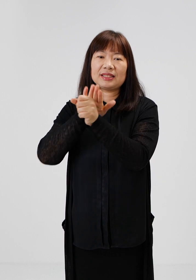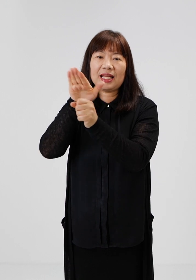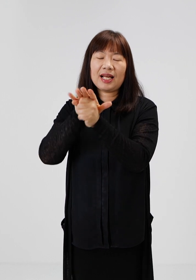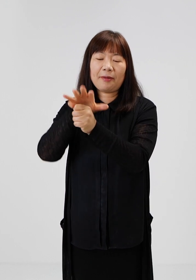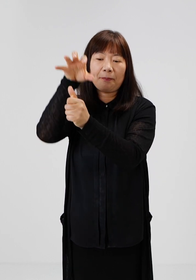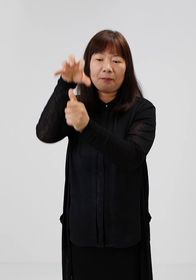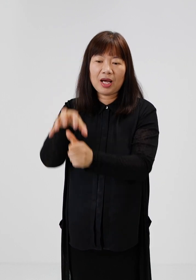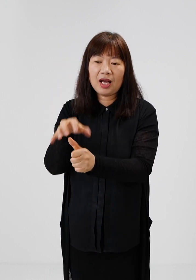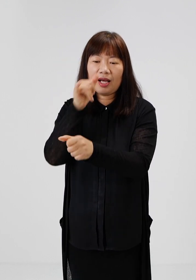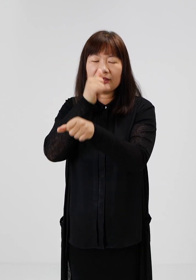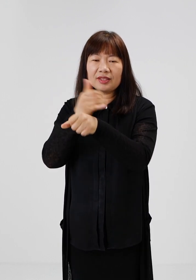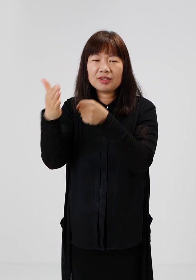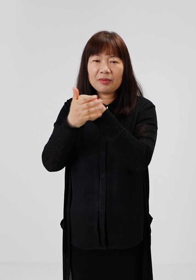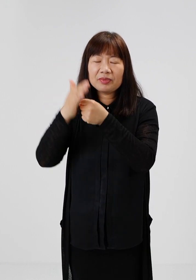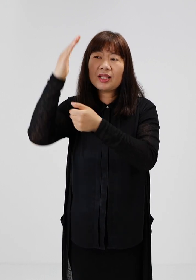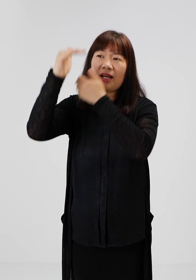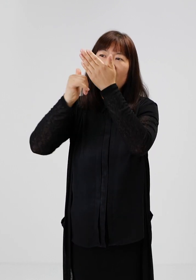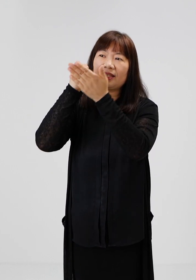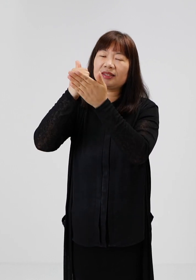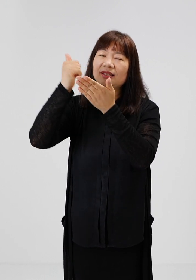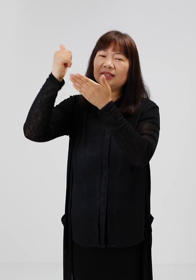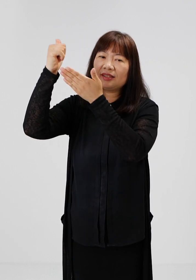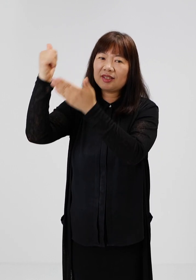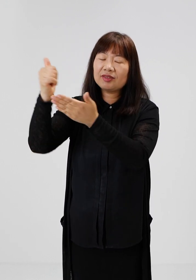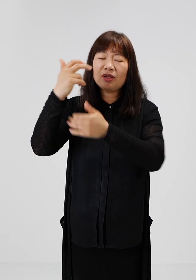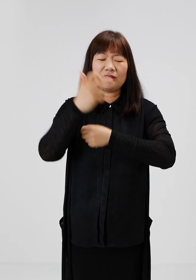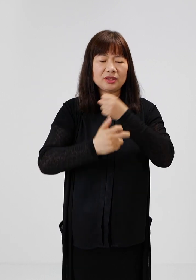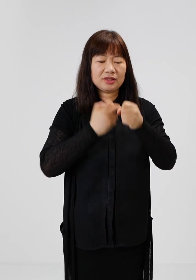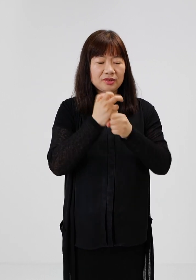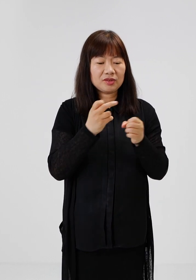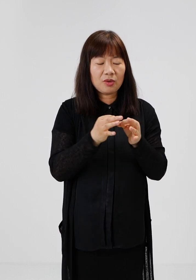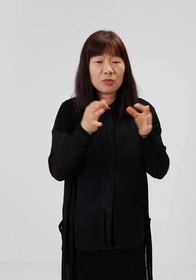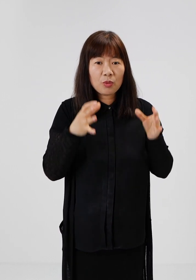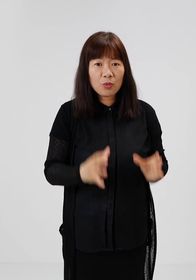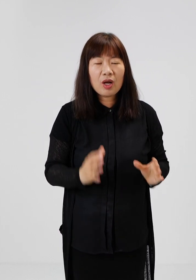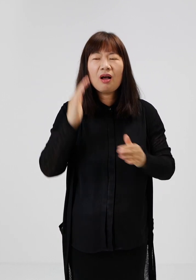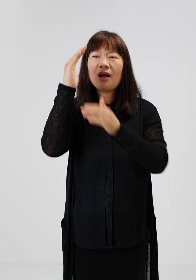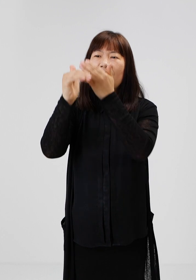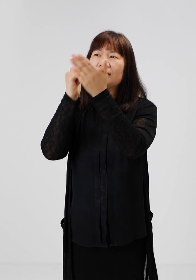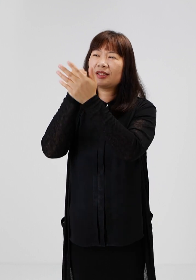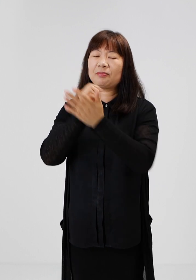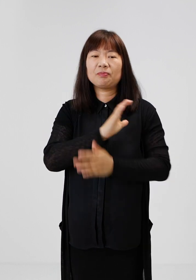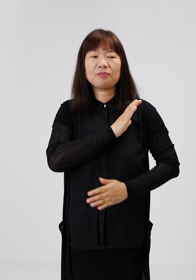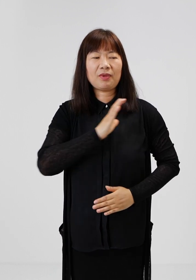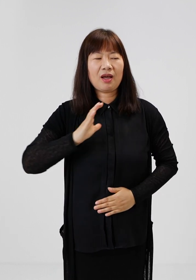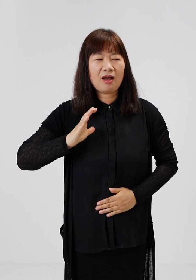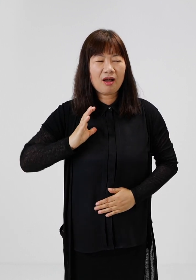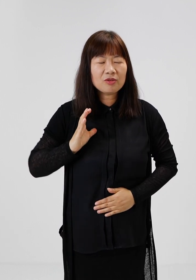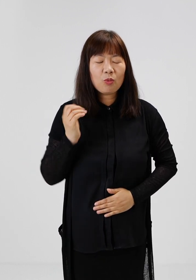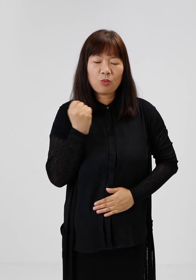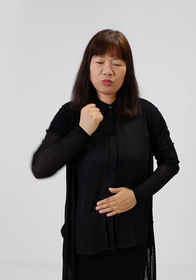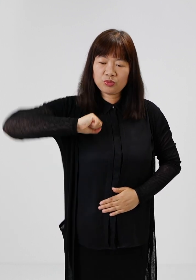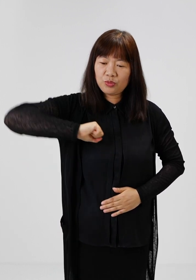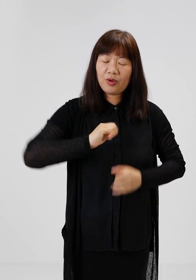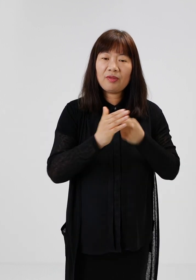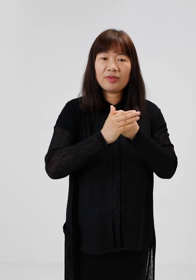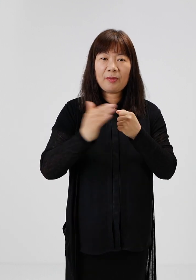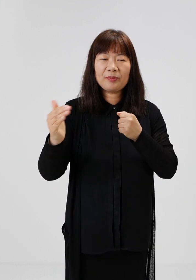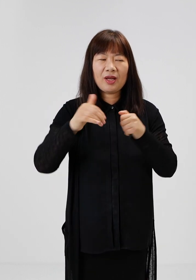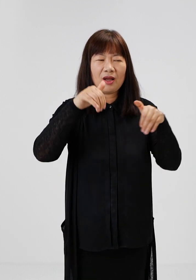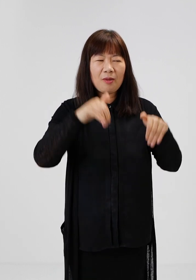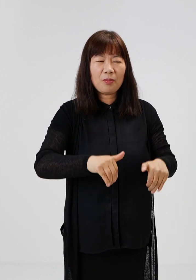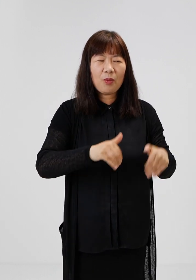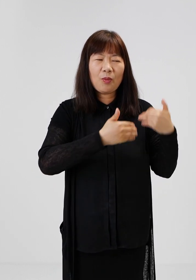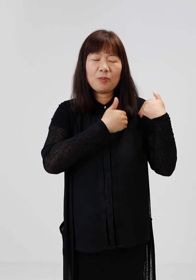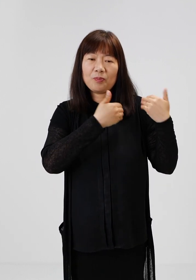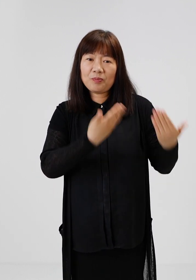매여서, 하나님이 70년 동안 하나님을 배반하고 불목해서 포로로